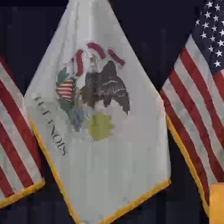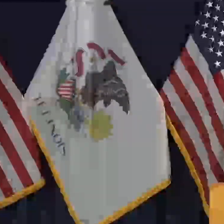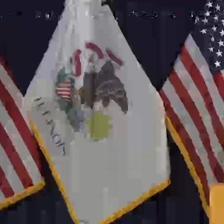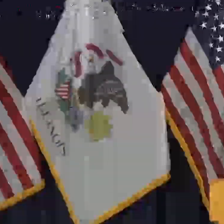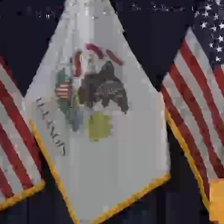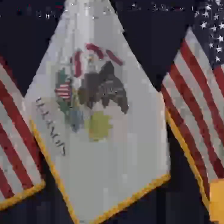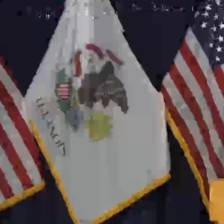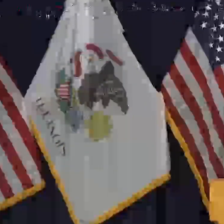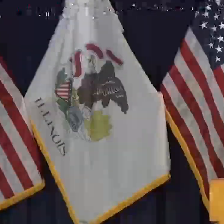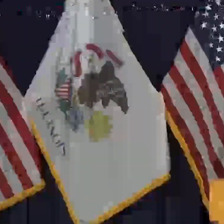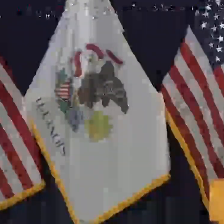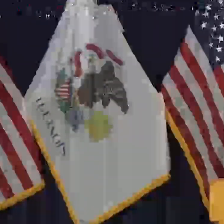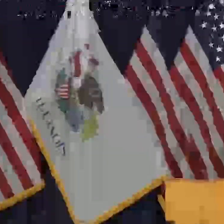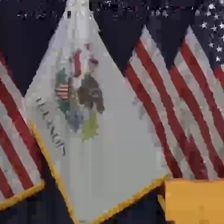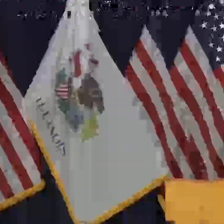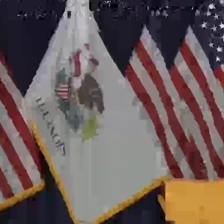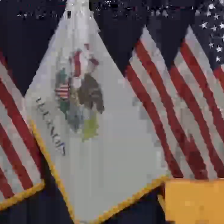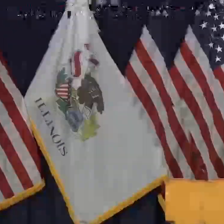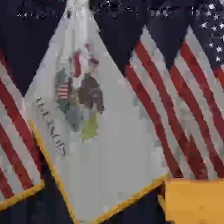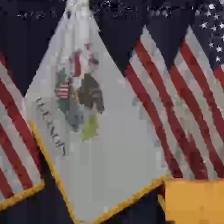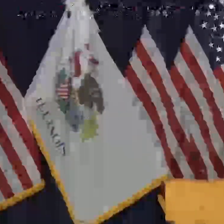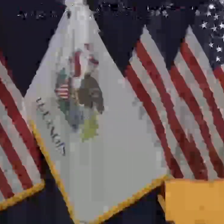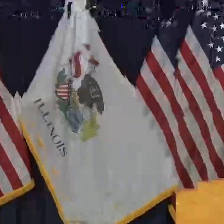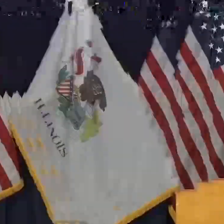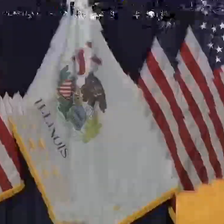312-425-9500, o envíanos un correo a